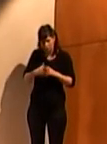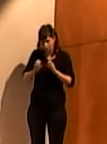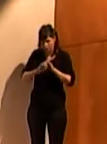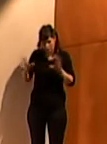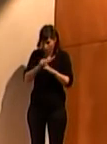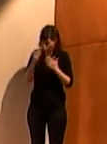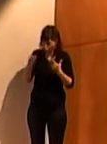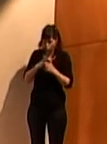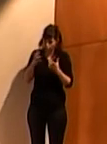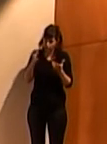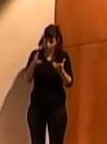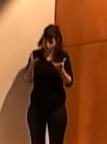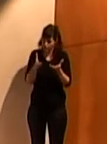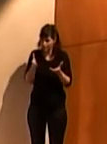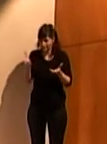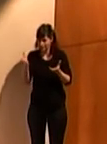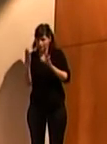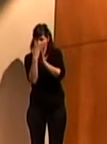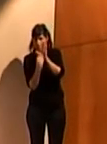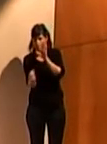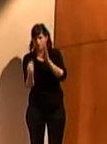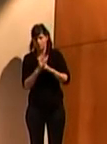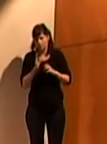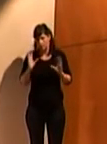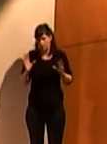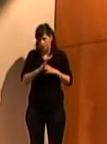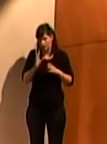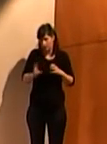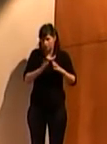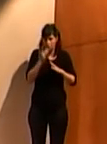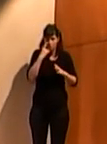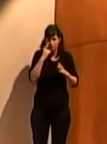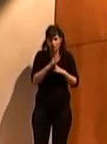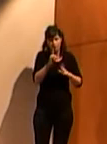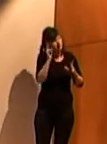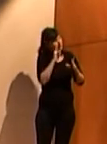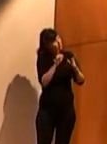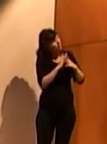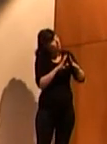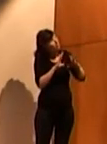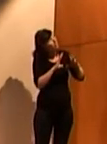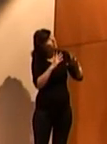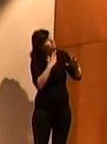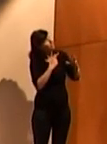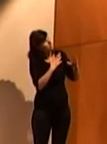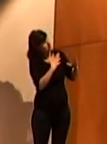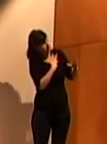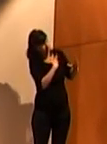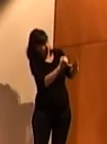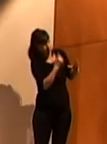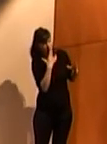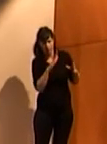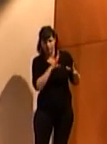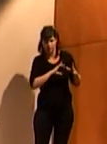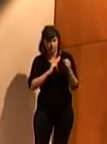d'aller en ce sens. Et après, bon, il faudra être modeste hein, et prendre la place qu'on nous laisse. Et puis, on va un petit peu quand même la prendre aussi. Oui,